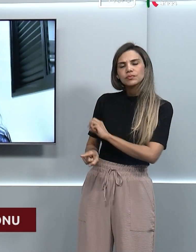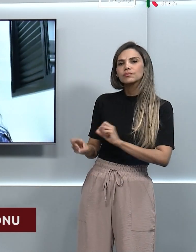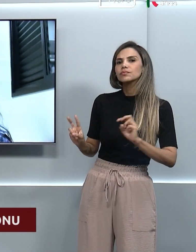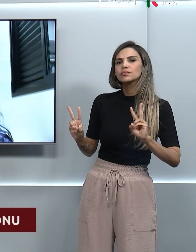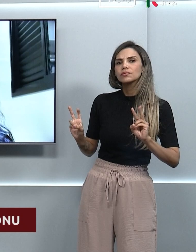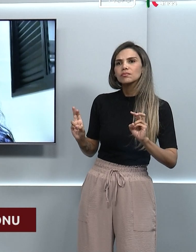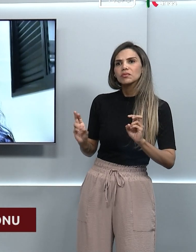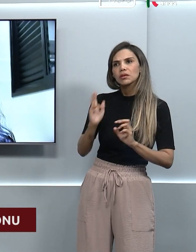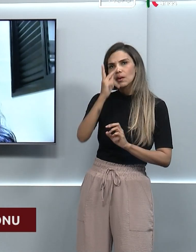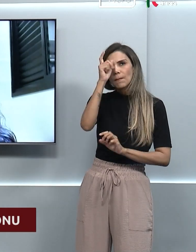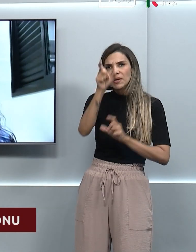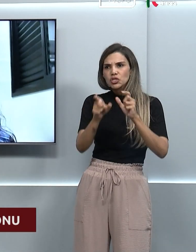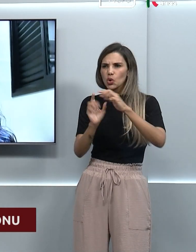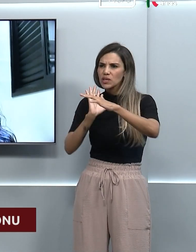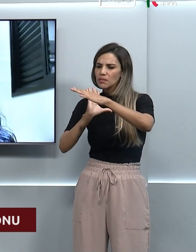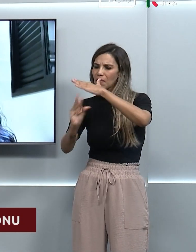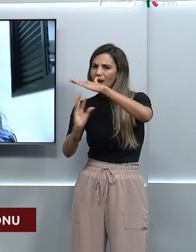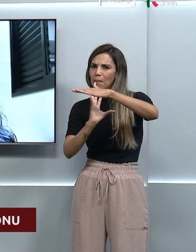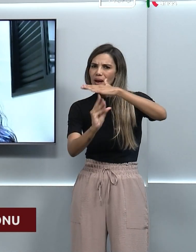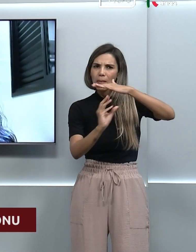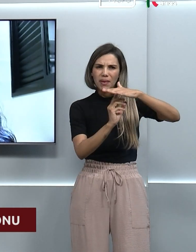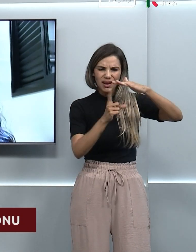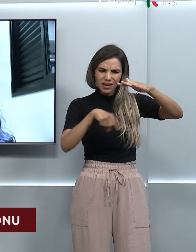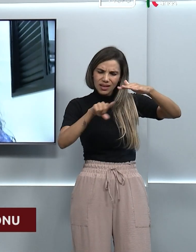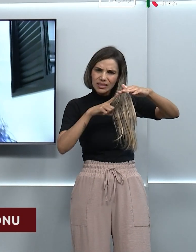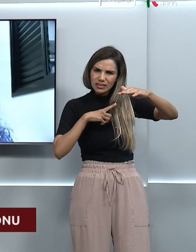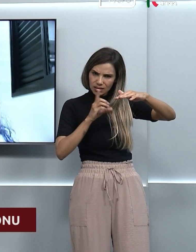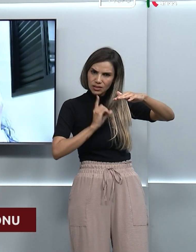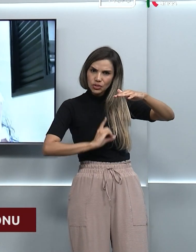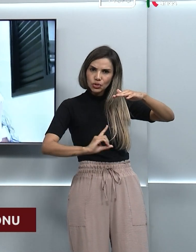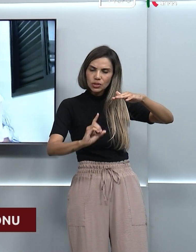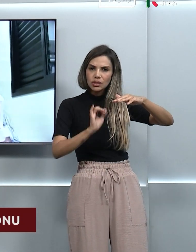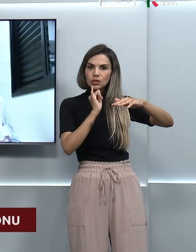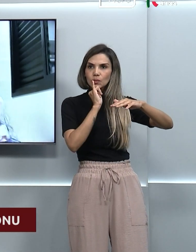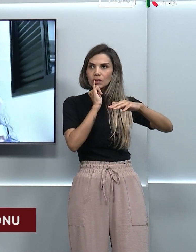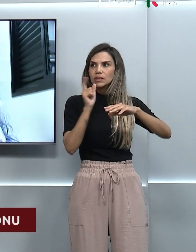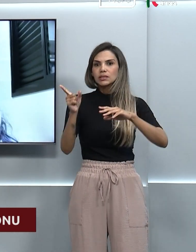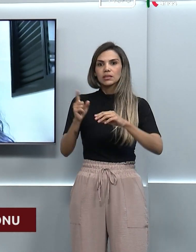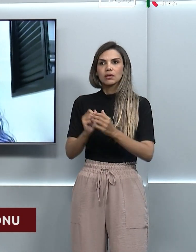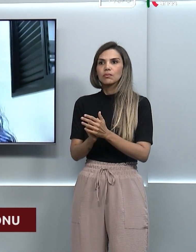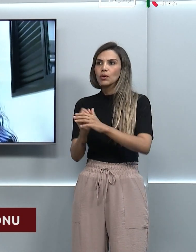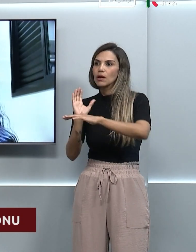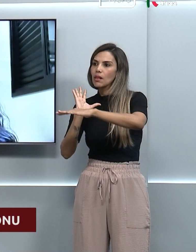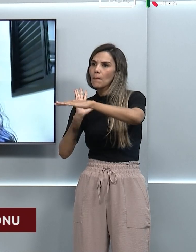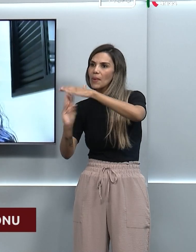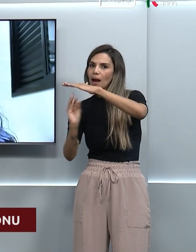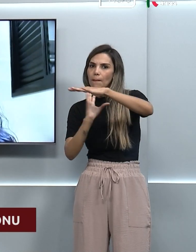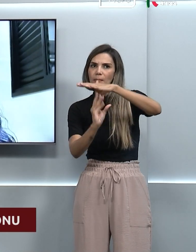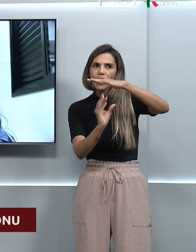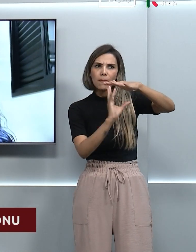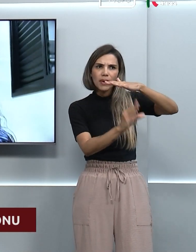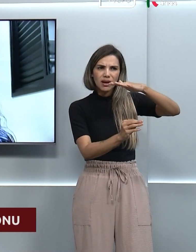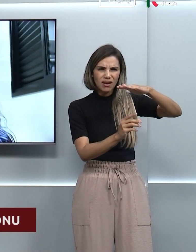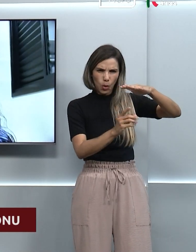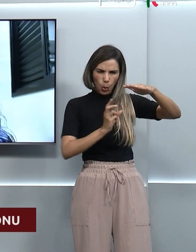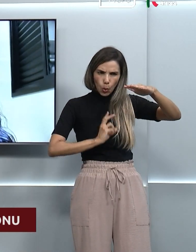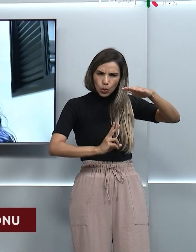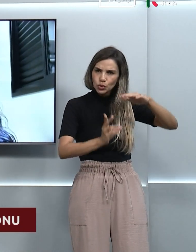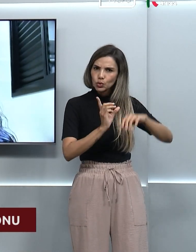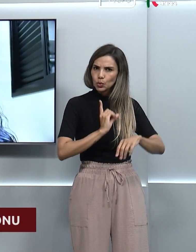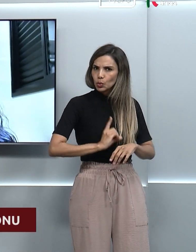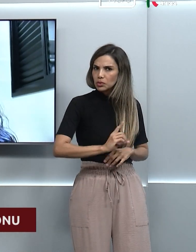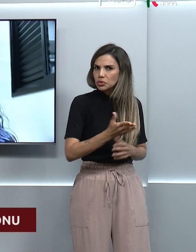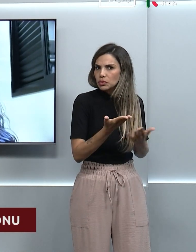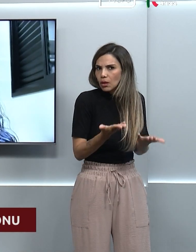sobre os direitos dessas pessoas, se eles existem quando elas ficam desvinculadas de um Estado, porque a